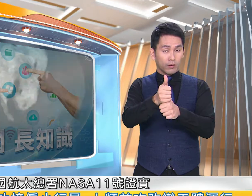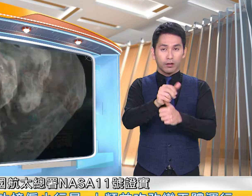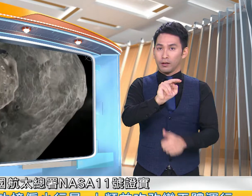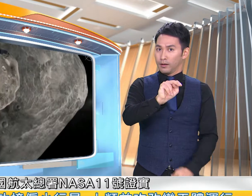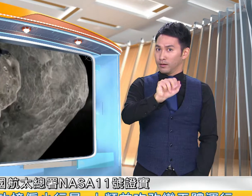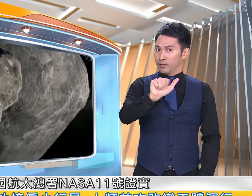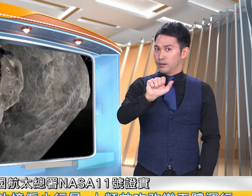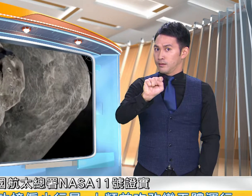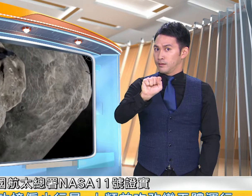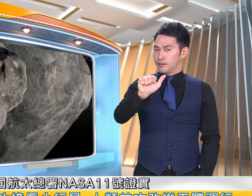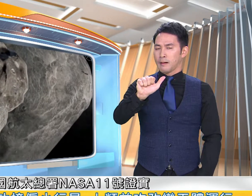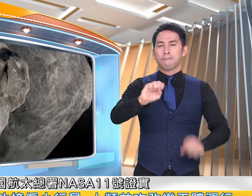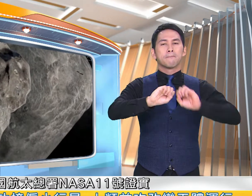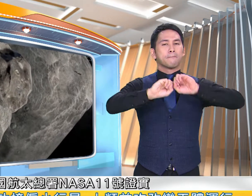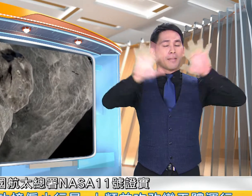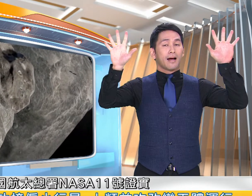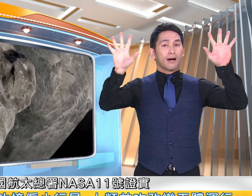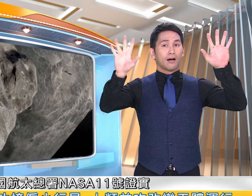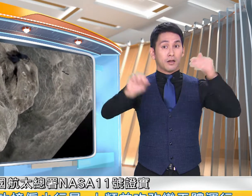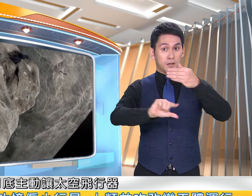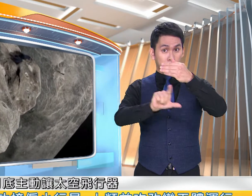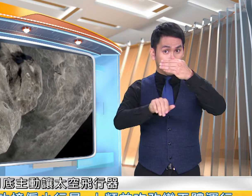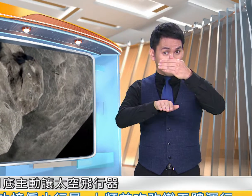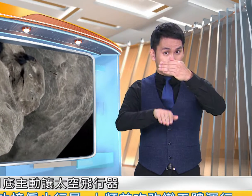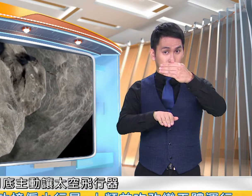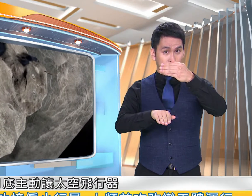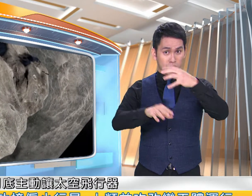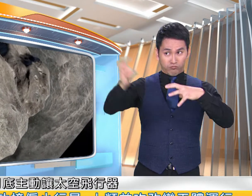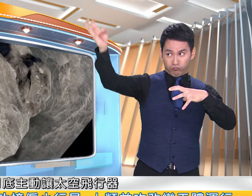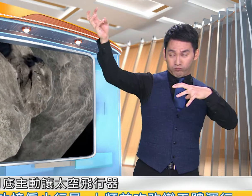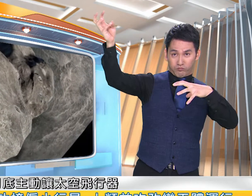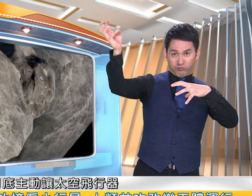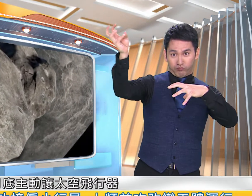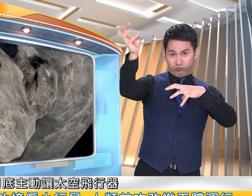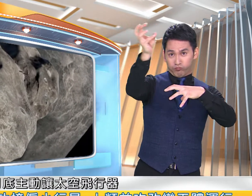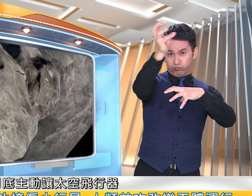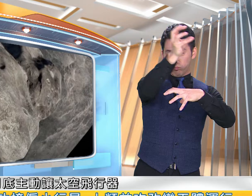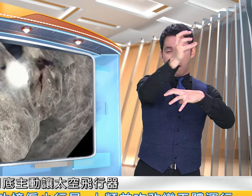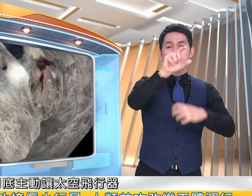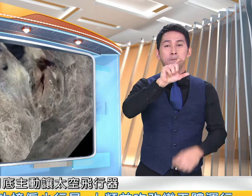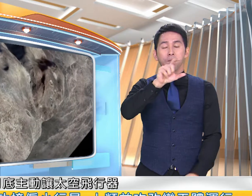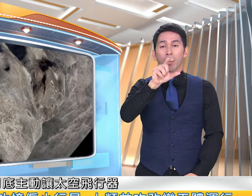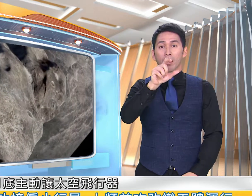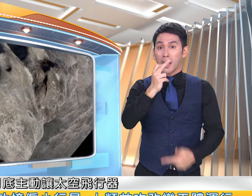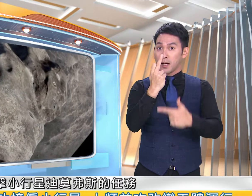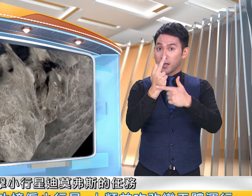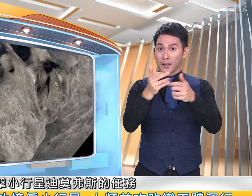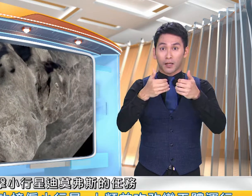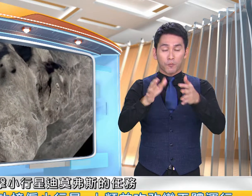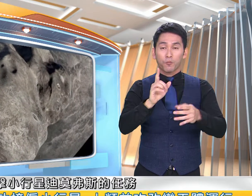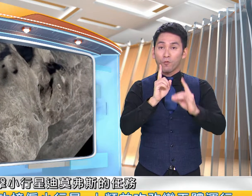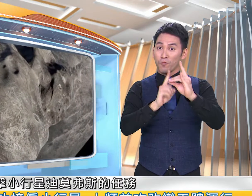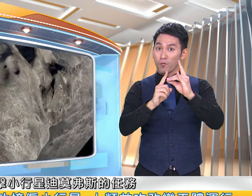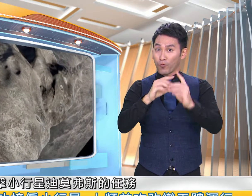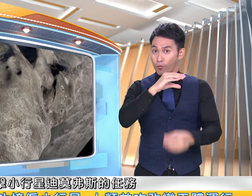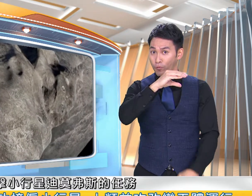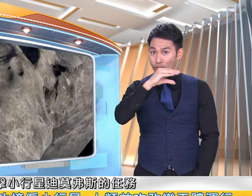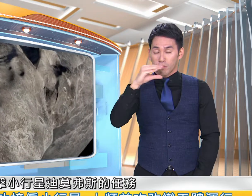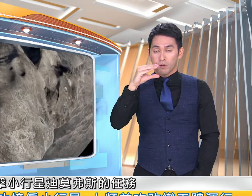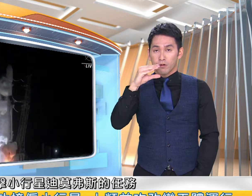NASA 11号证实，9月底主动让太空飞行器撞击小行星迪莫佛